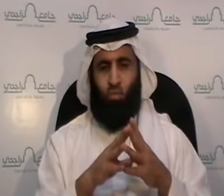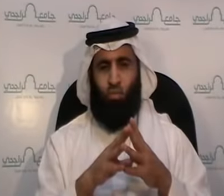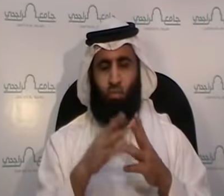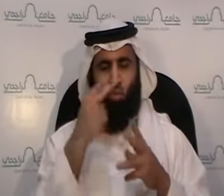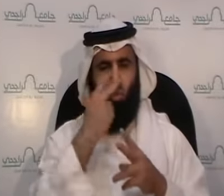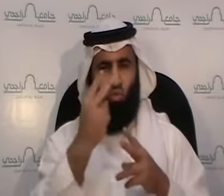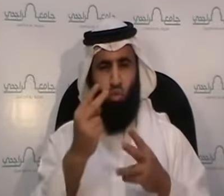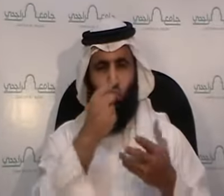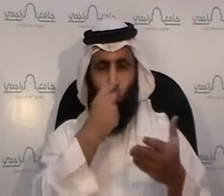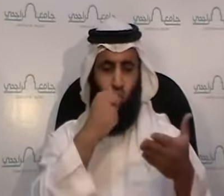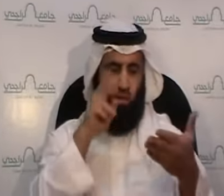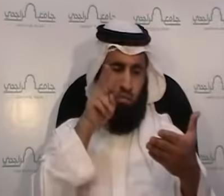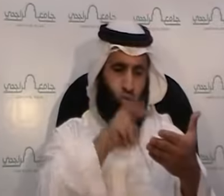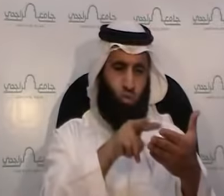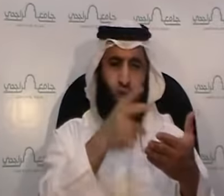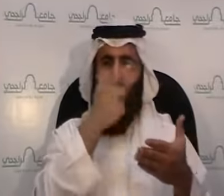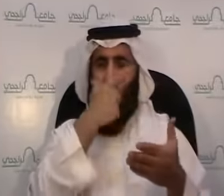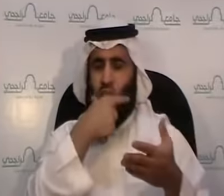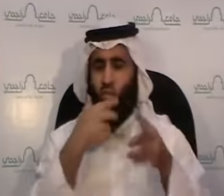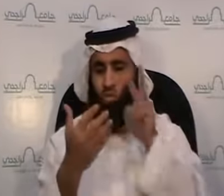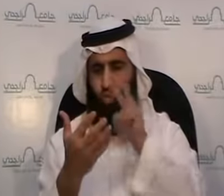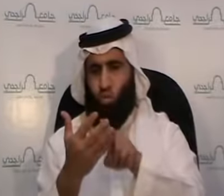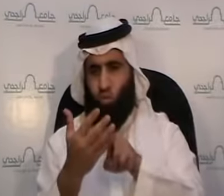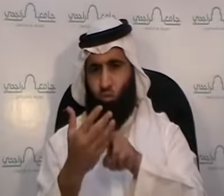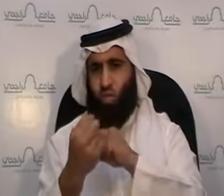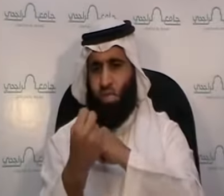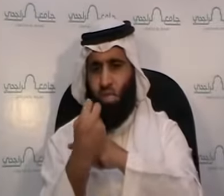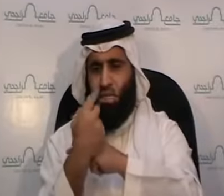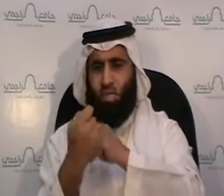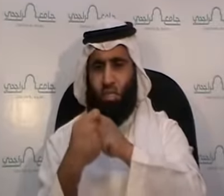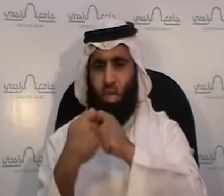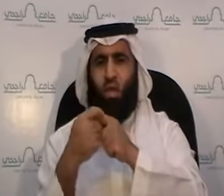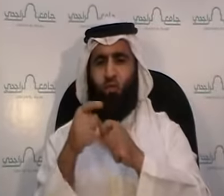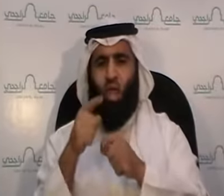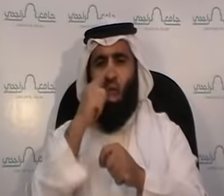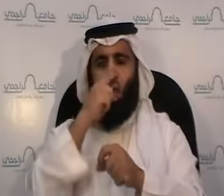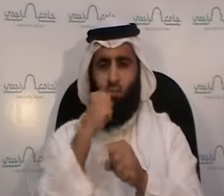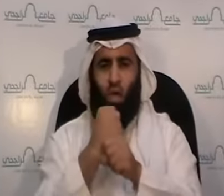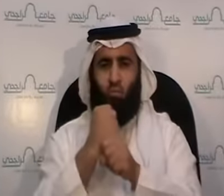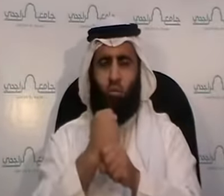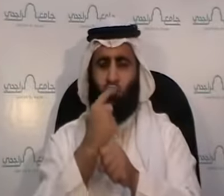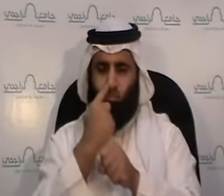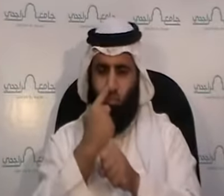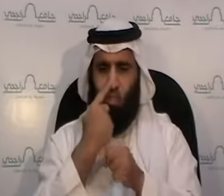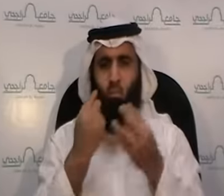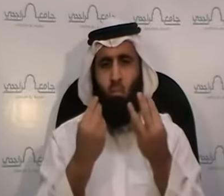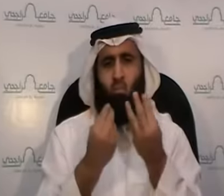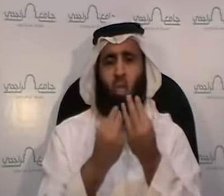والسنة على أنها أوامر ونواهي يجب الالتزام بها والوقوف عند